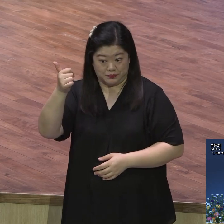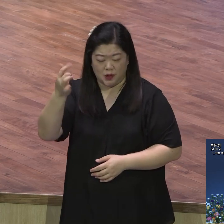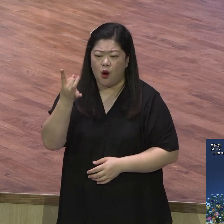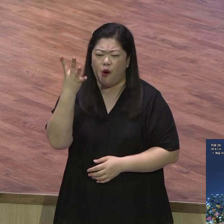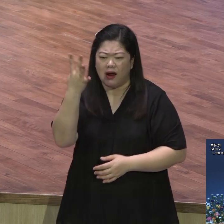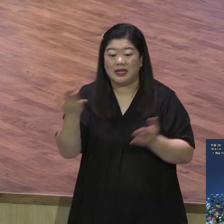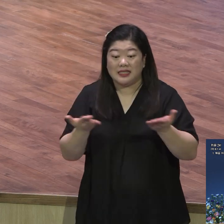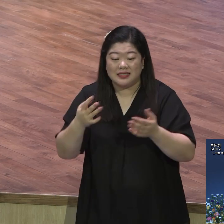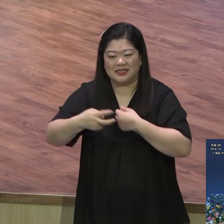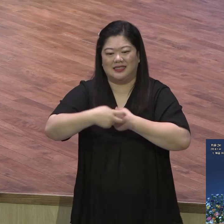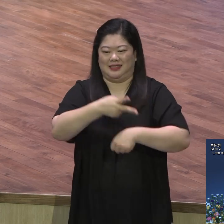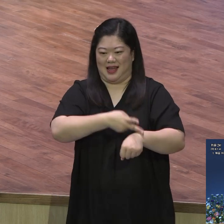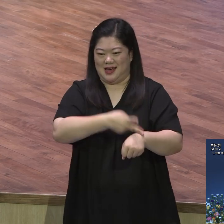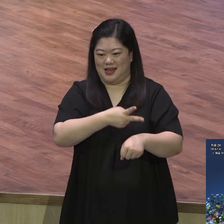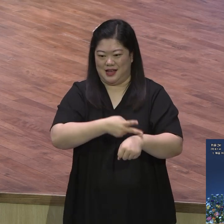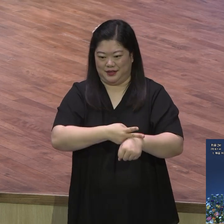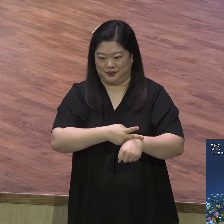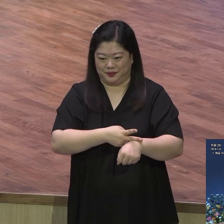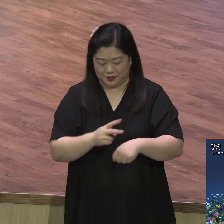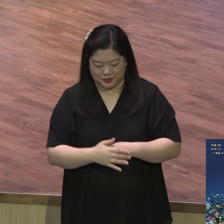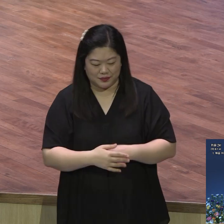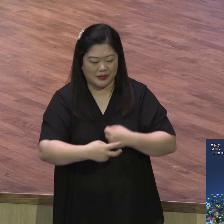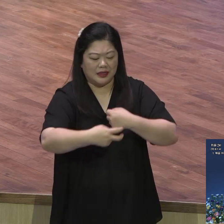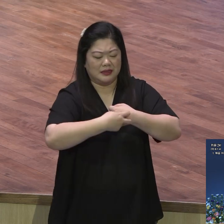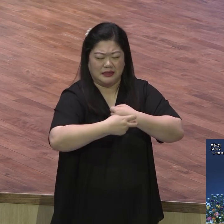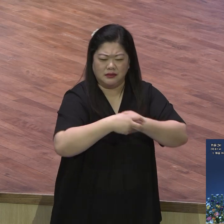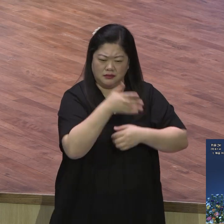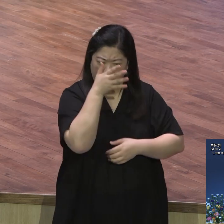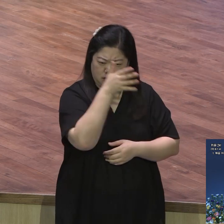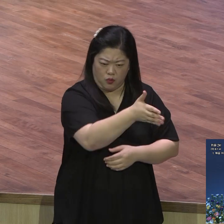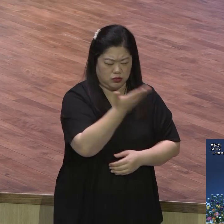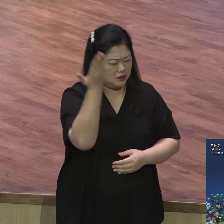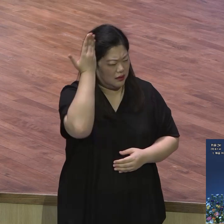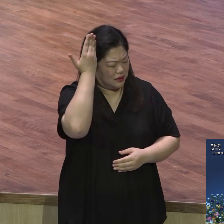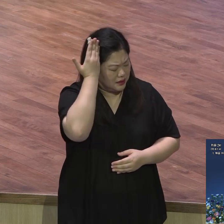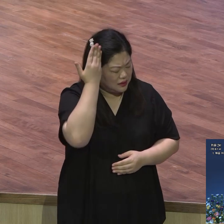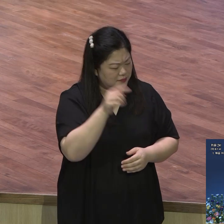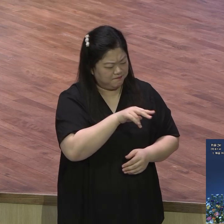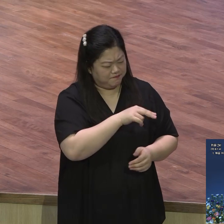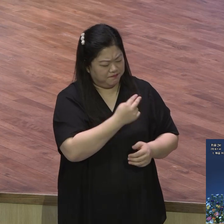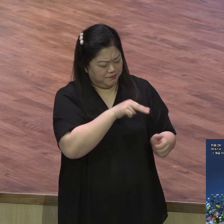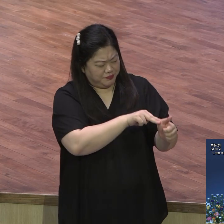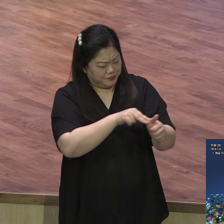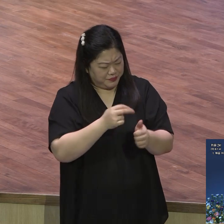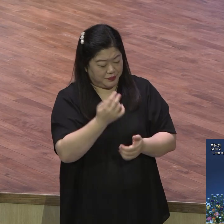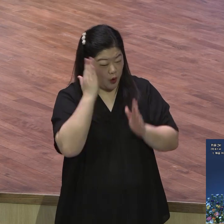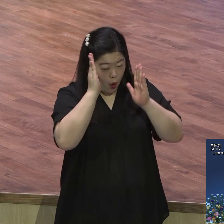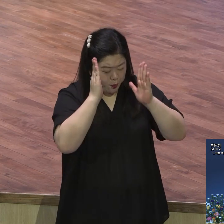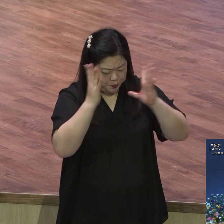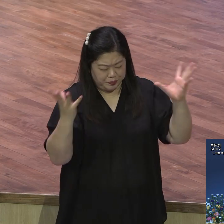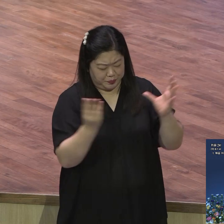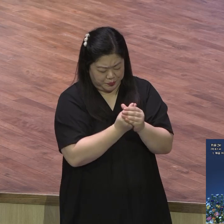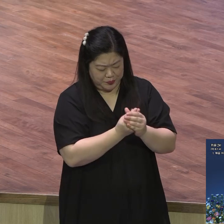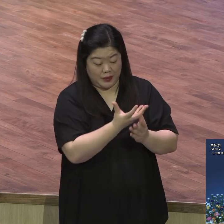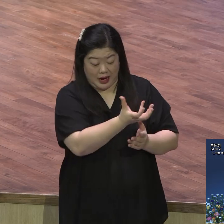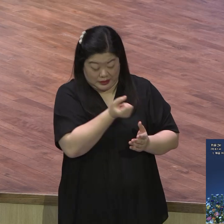그가 이런 의학 배경을 바탕으로 교회를 향해서 이렇게 말했습니다.